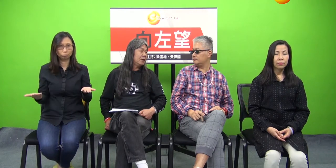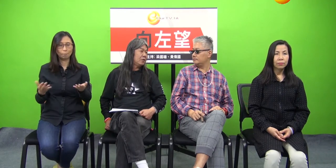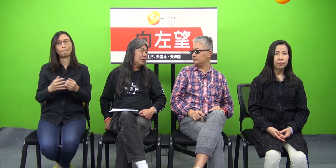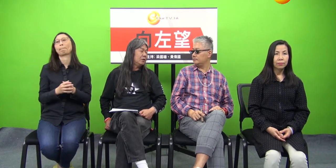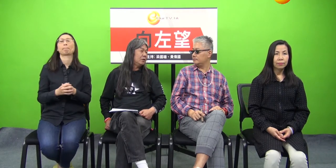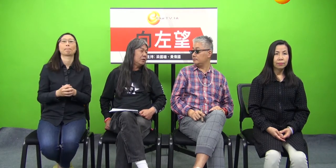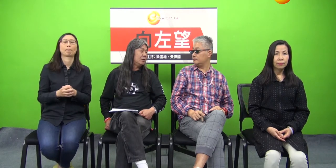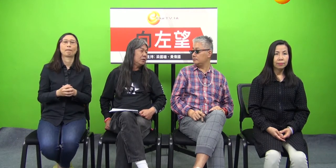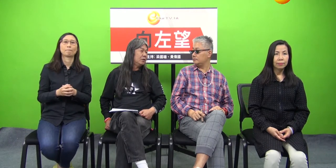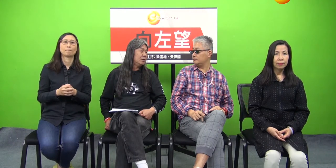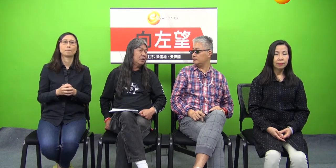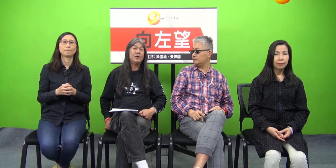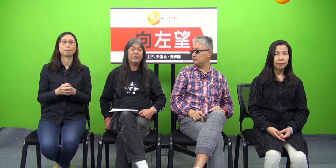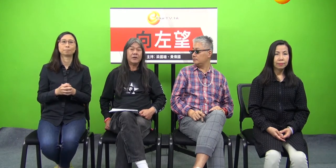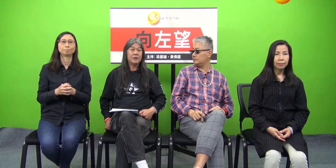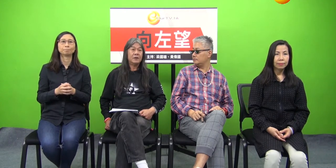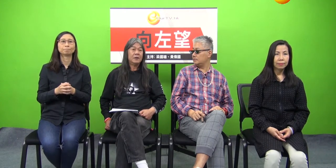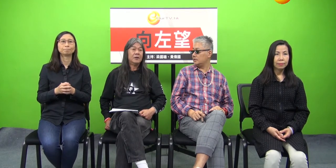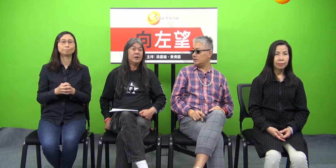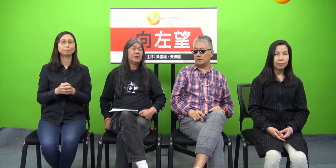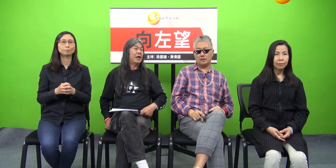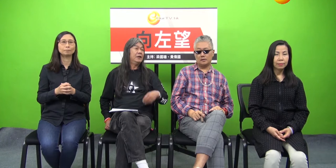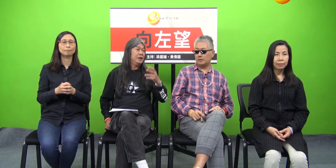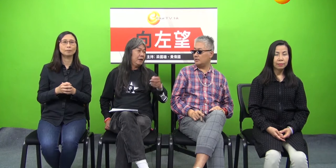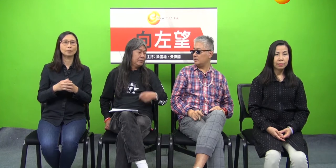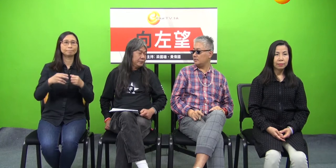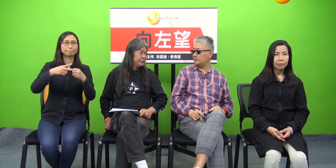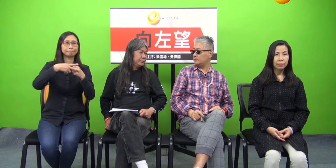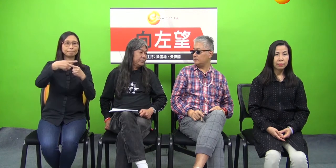阿哥，你係變氣法先。第二，